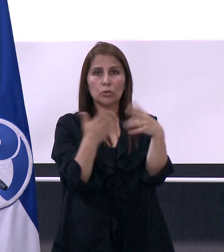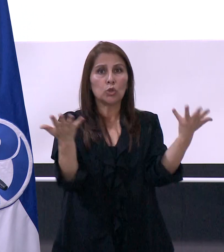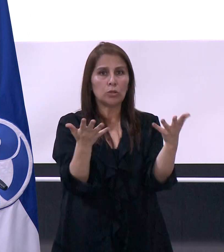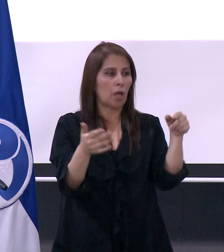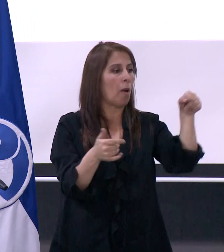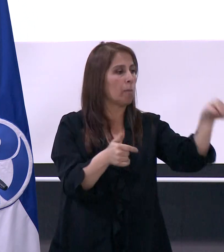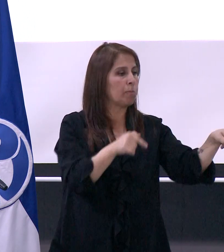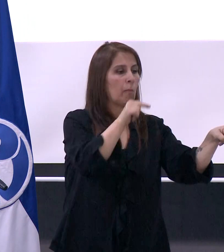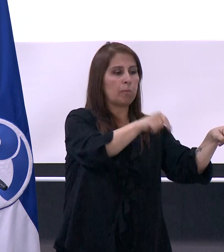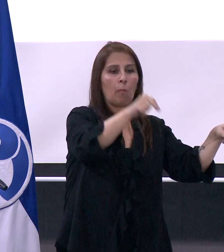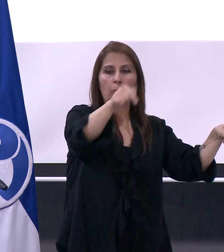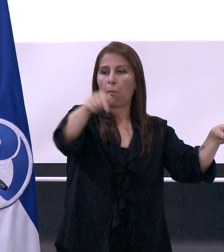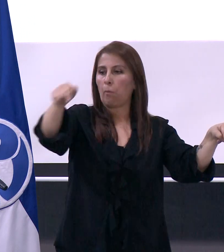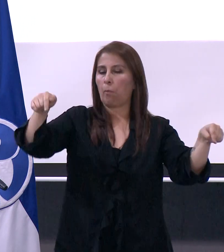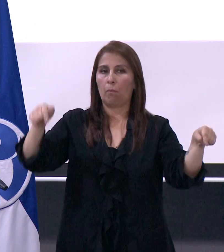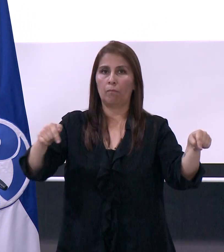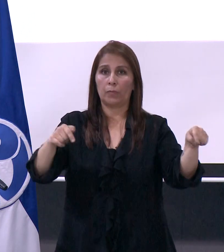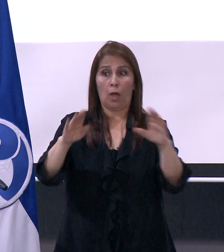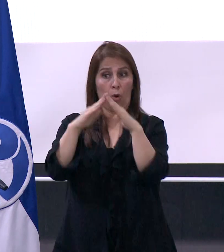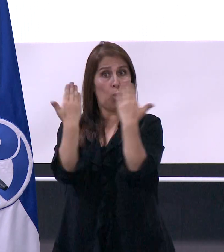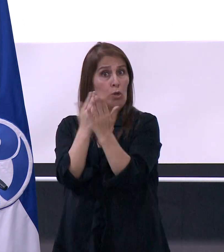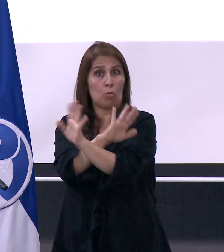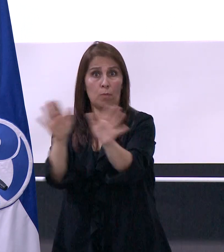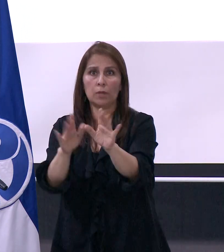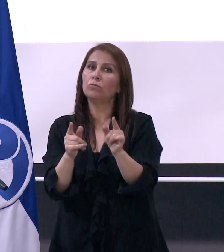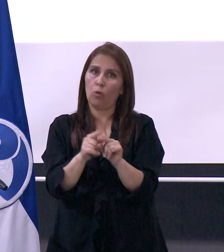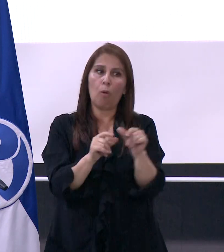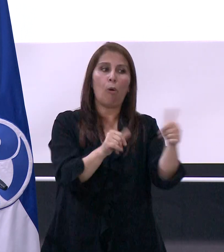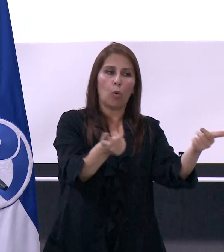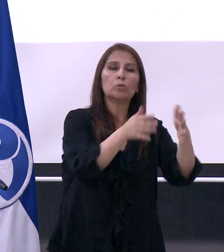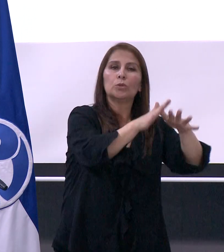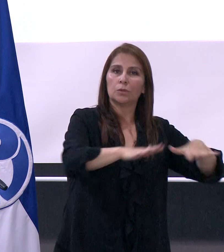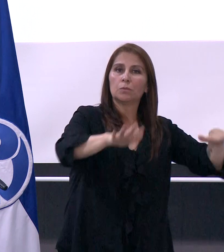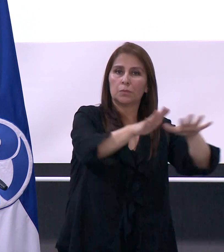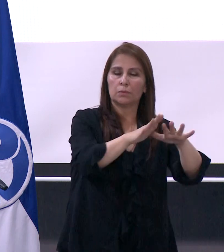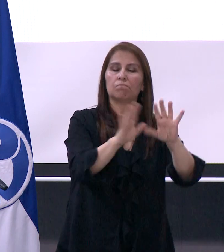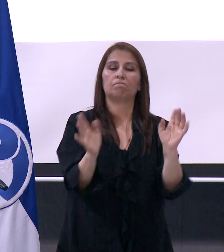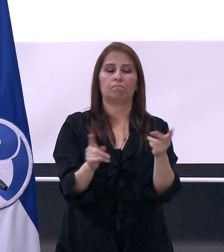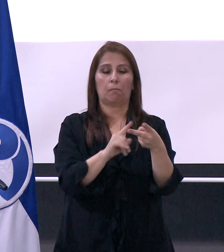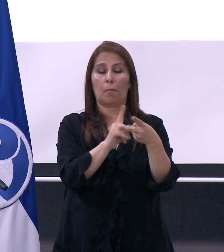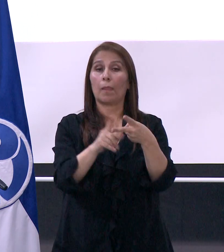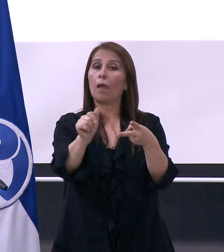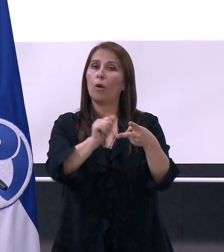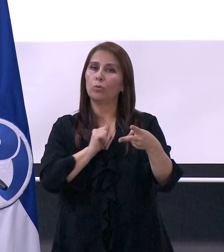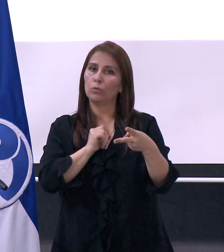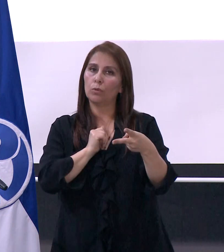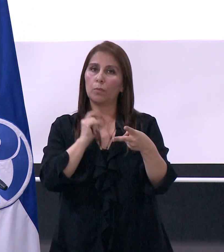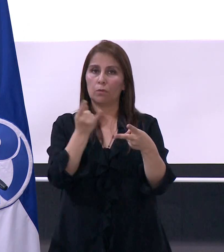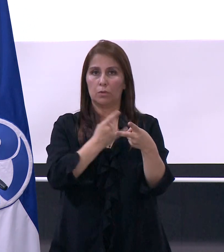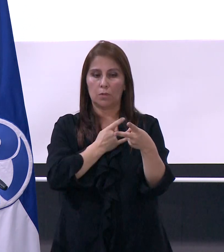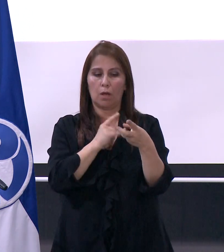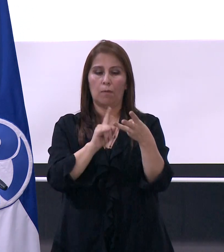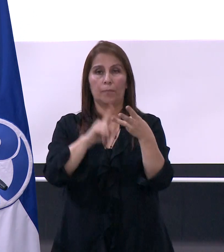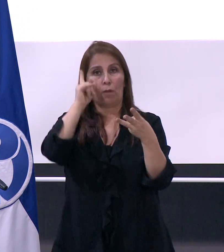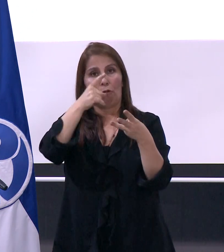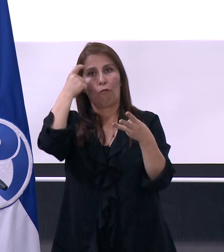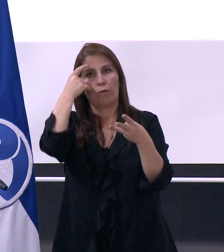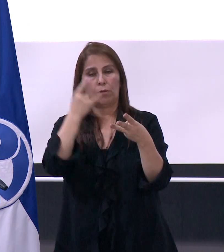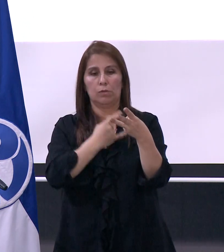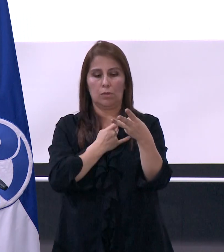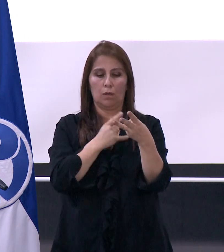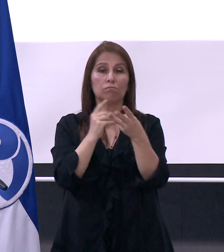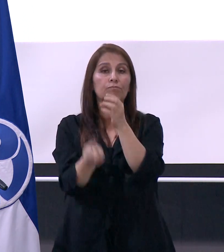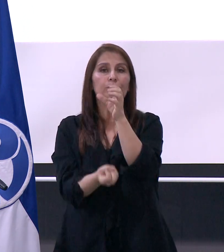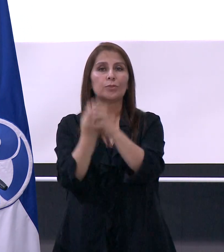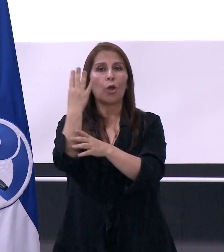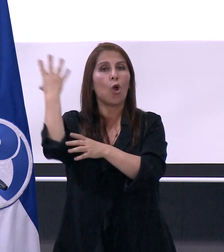más allá del espacio escolar se formalizó la autonomía universitaria y la estructura del gobierno universitario se crearon los consejos